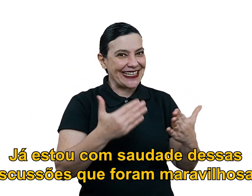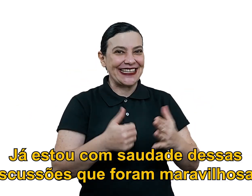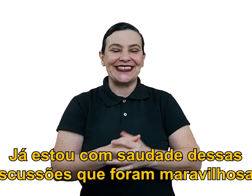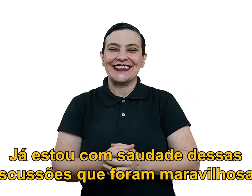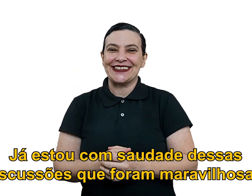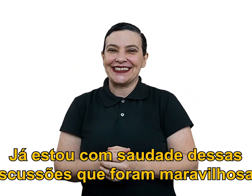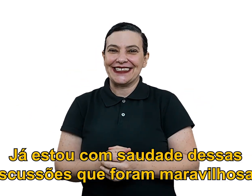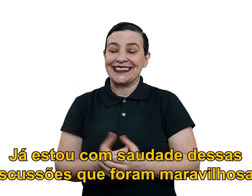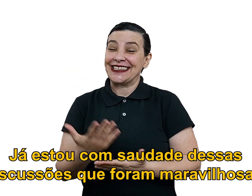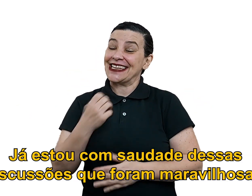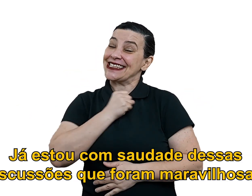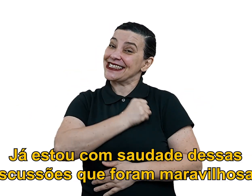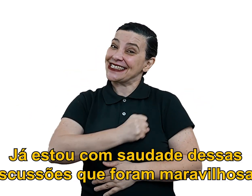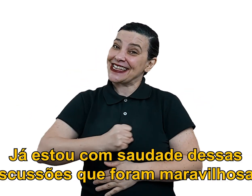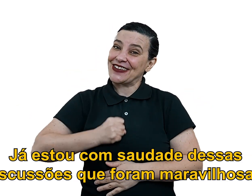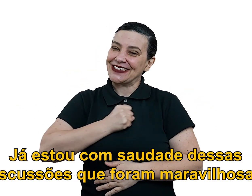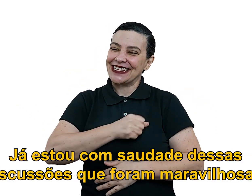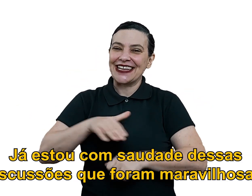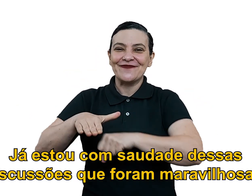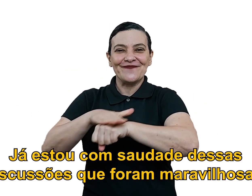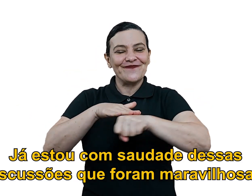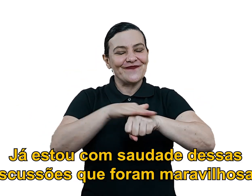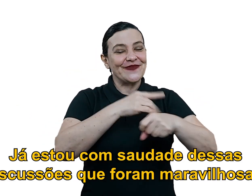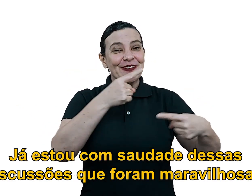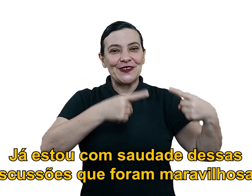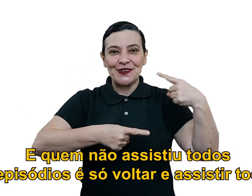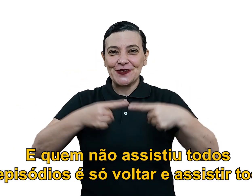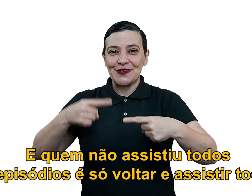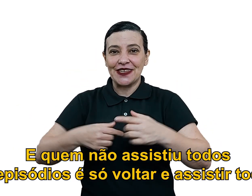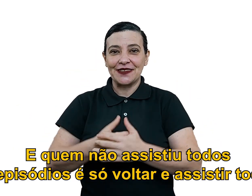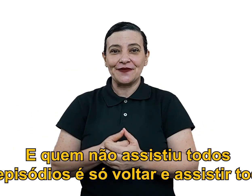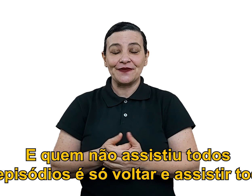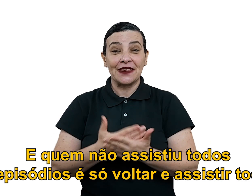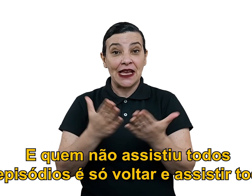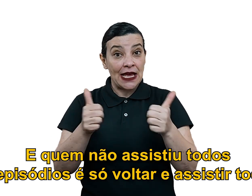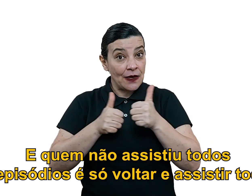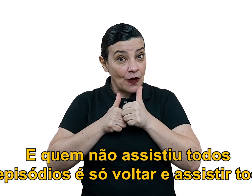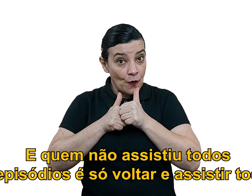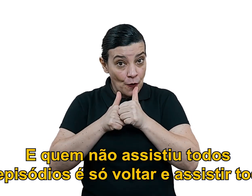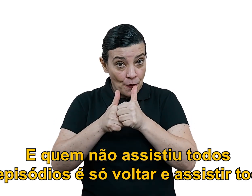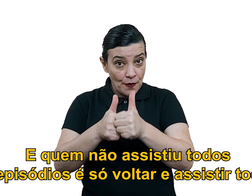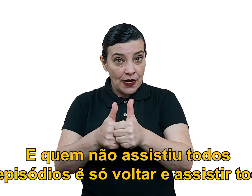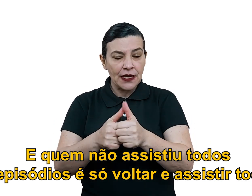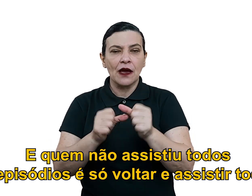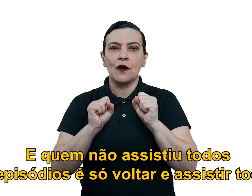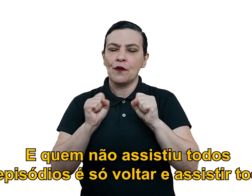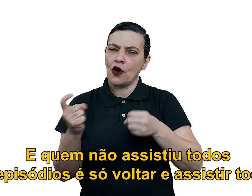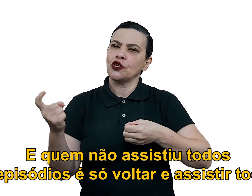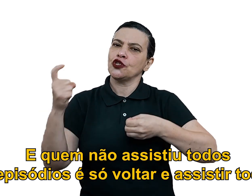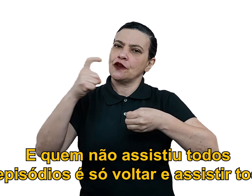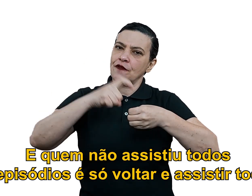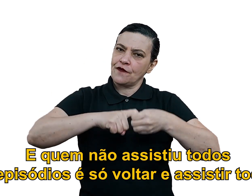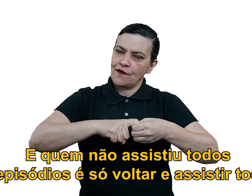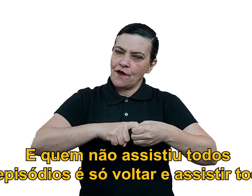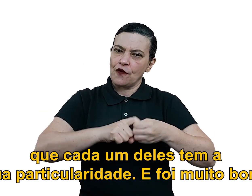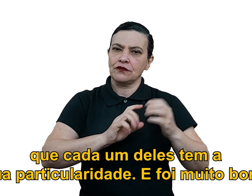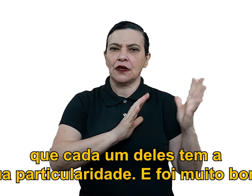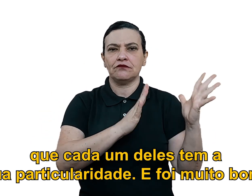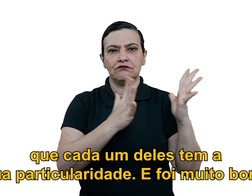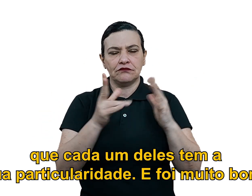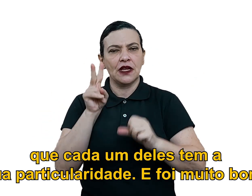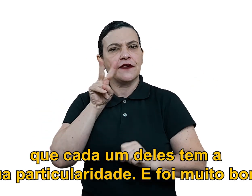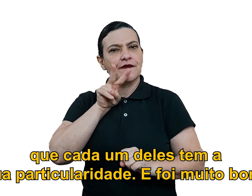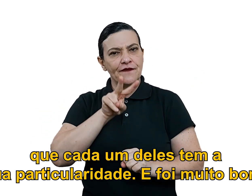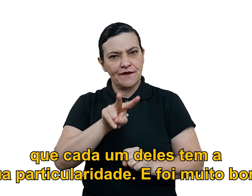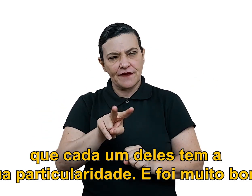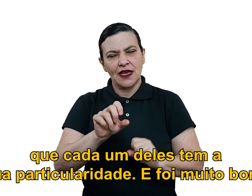agradeço. Já vou ter saudade dessas discussões que foram maravilhosas. E quem não assistiu todos os episódios, tá? Só voltar e assistir todos, que cada um